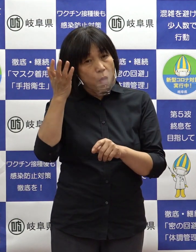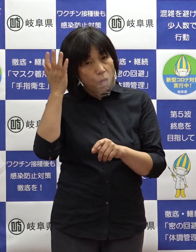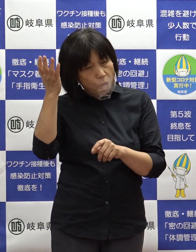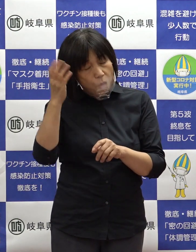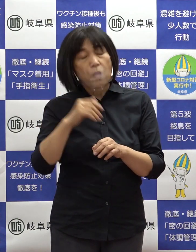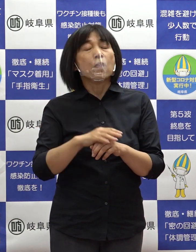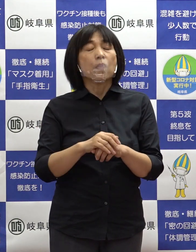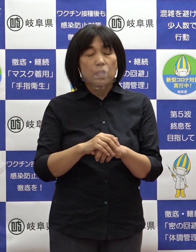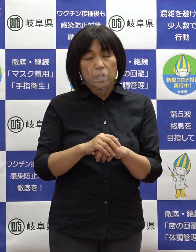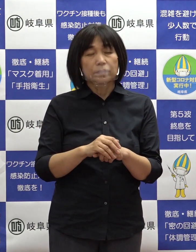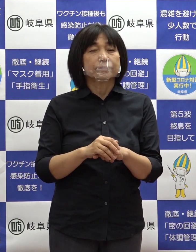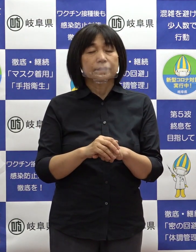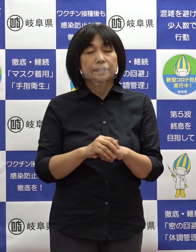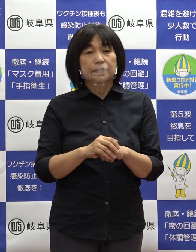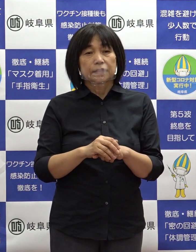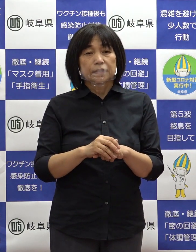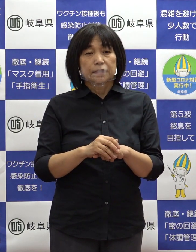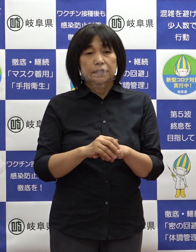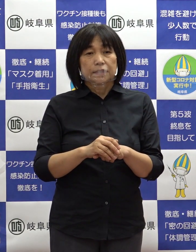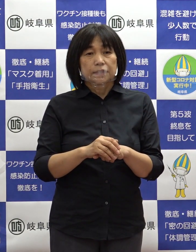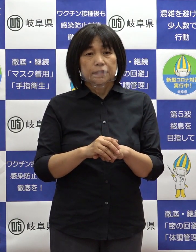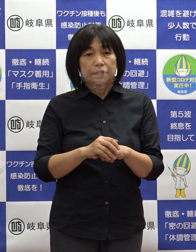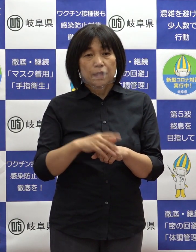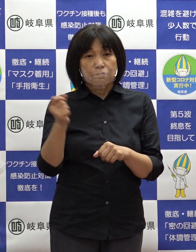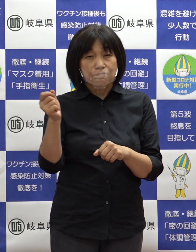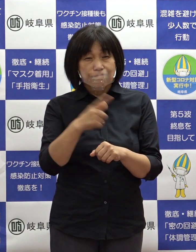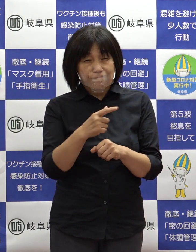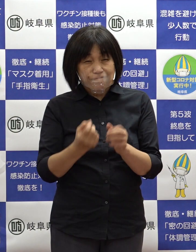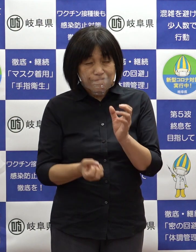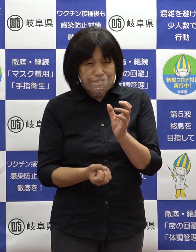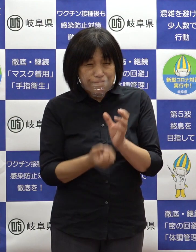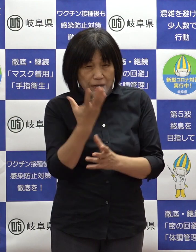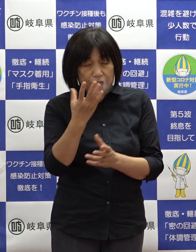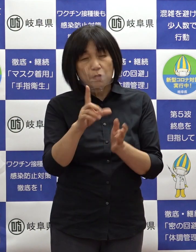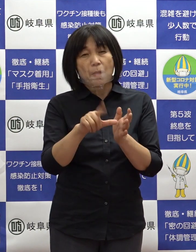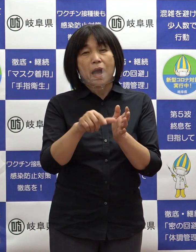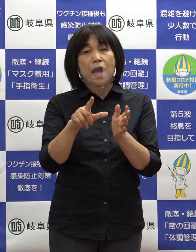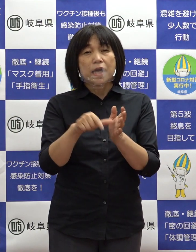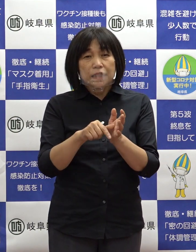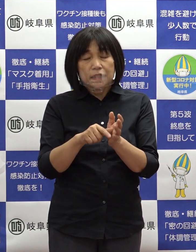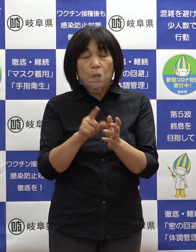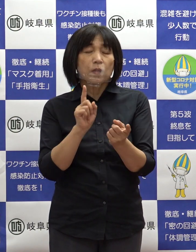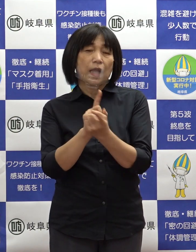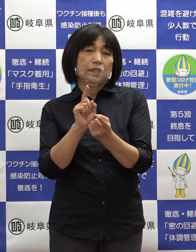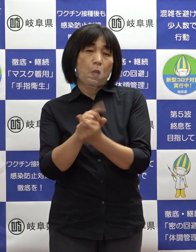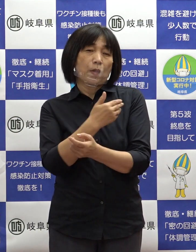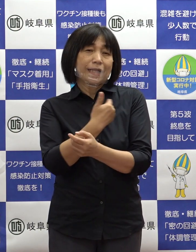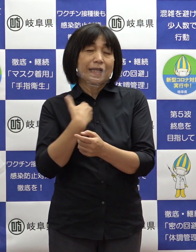急場をしのぐということでですね、こういった施設が必要になるのではないかというふうに守っております。